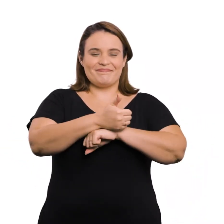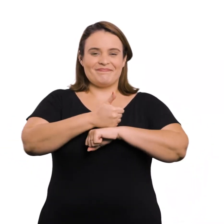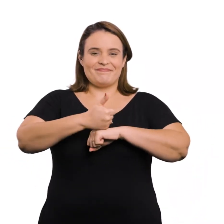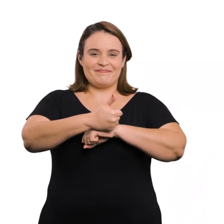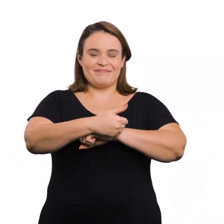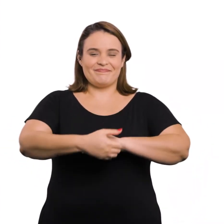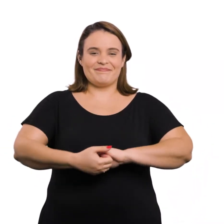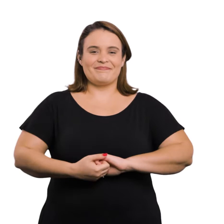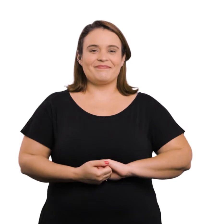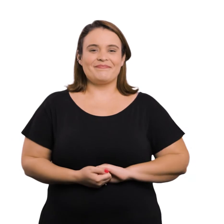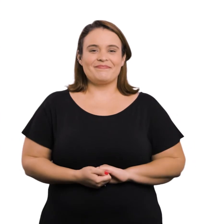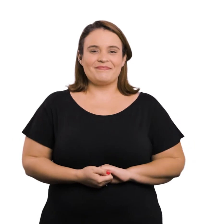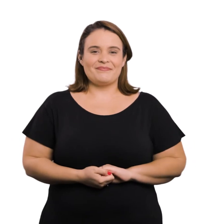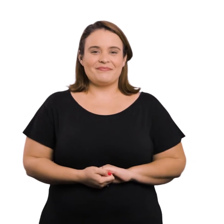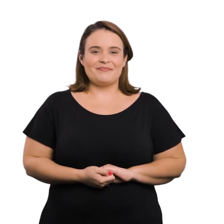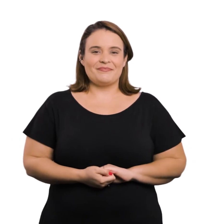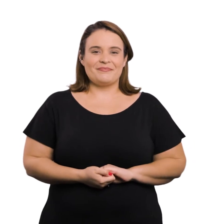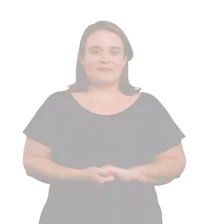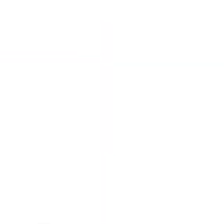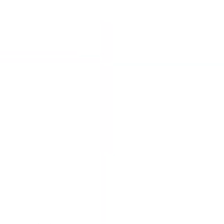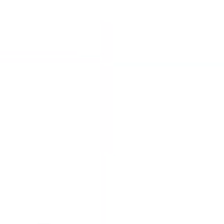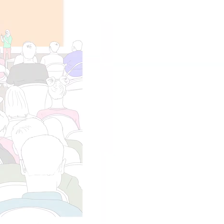Política de inclusão profissional.